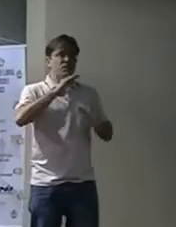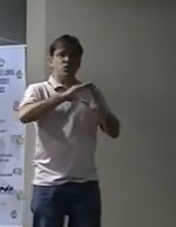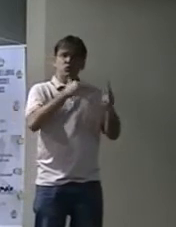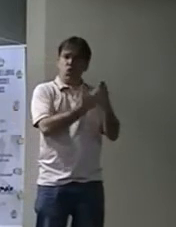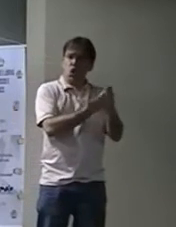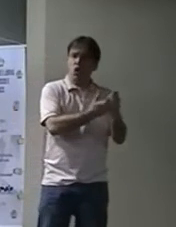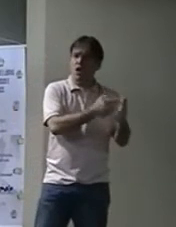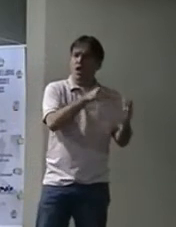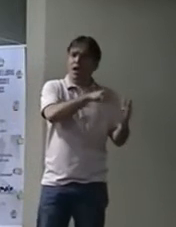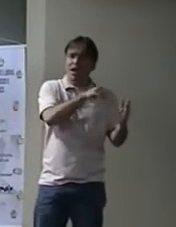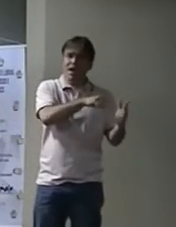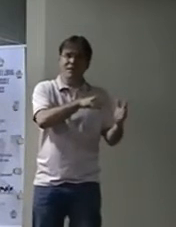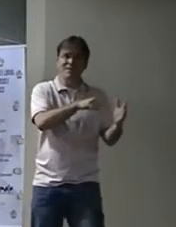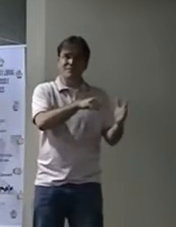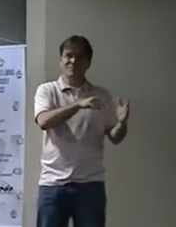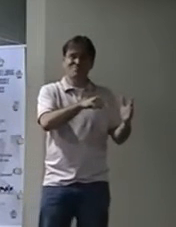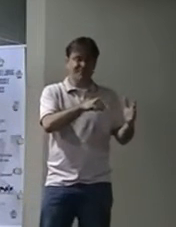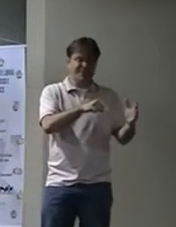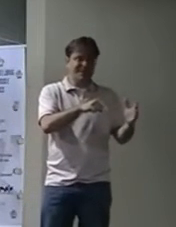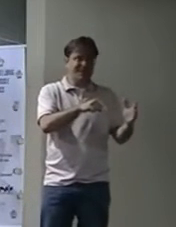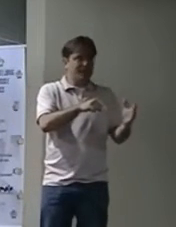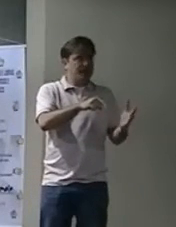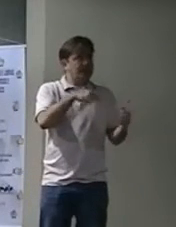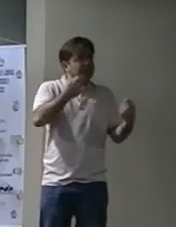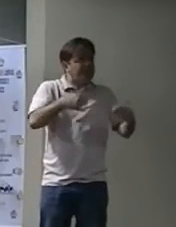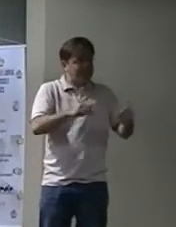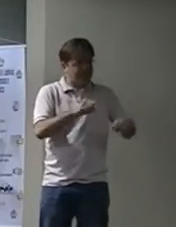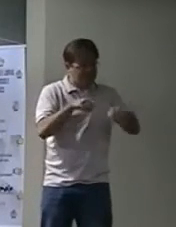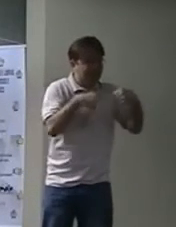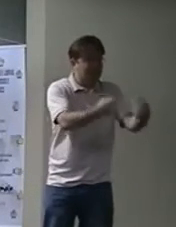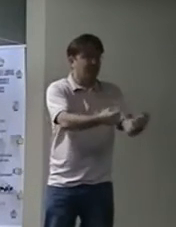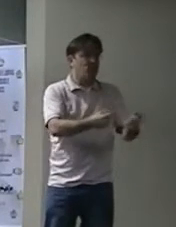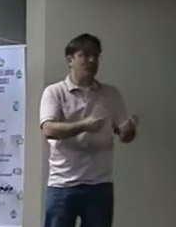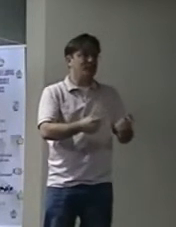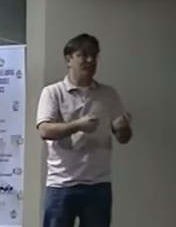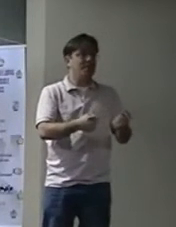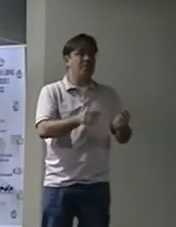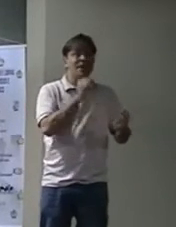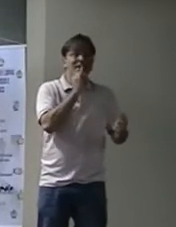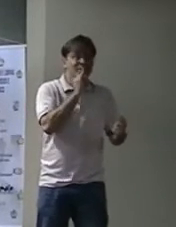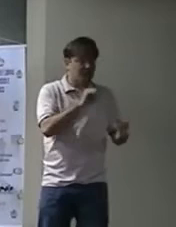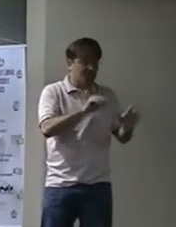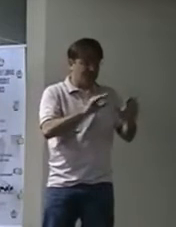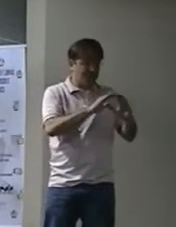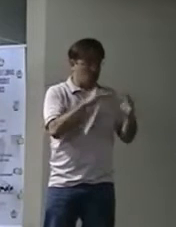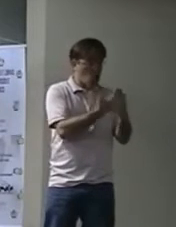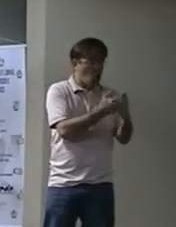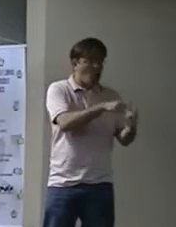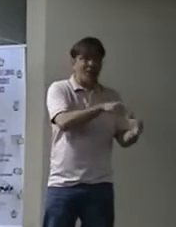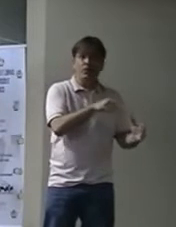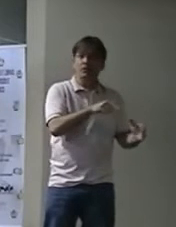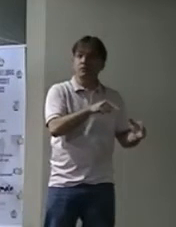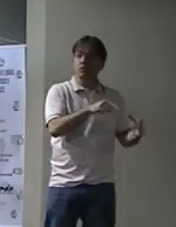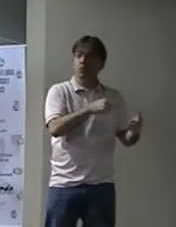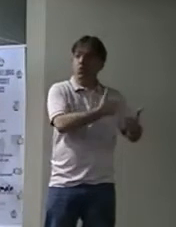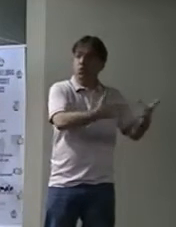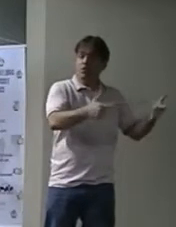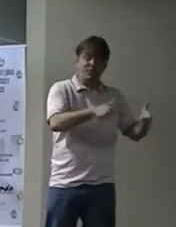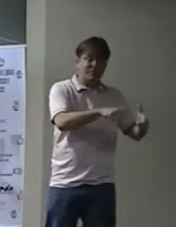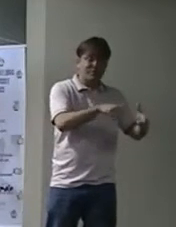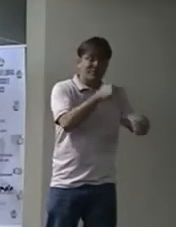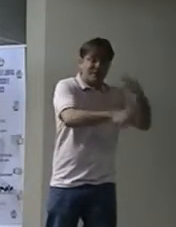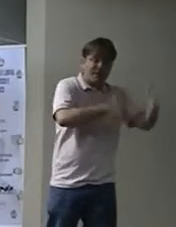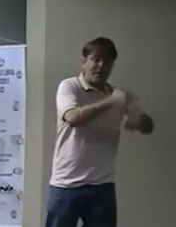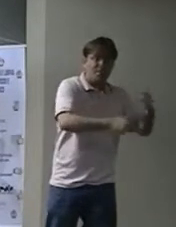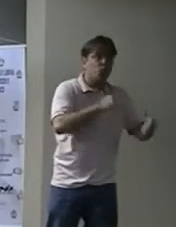família. Eu acho que nesse momento, é um momento muito crítico, mas está avançando um pouco.